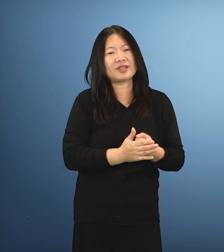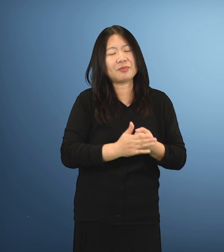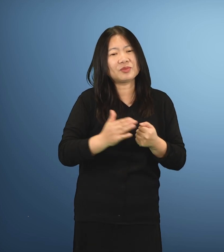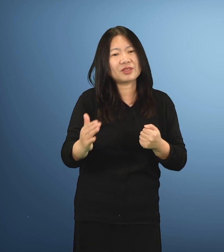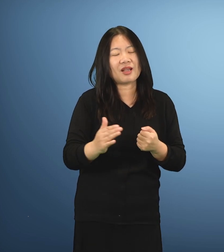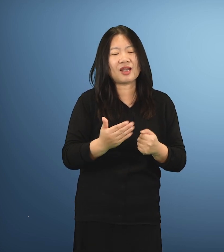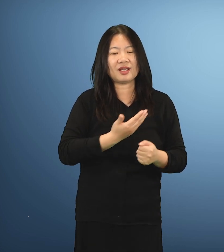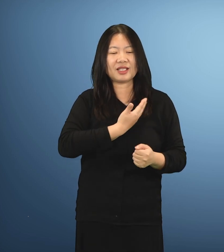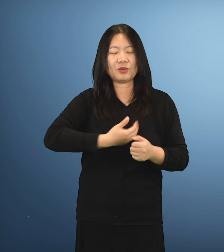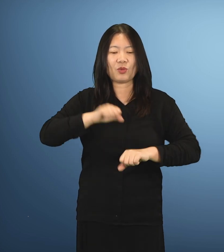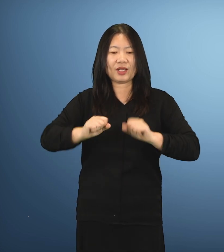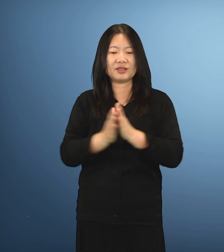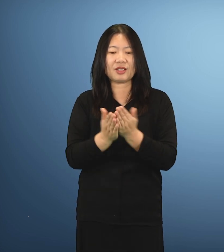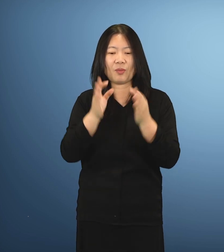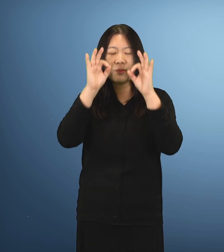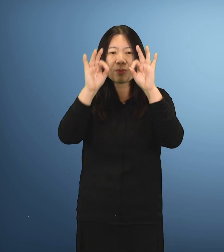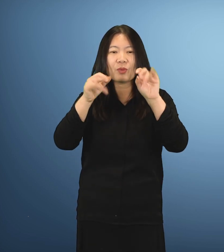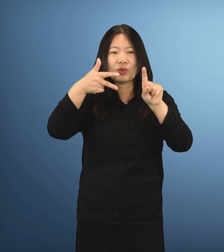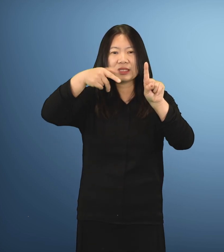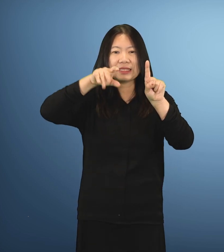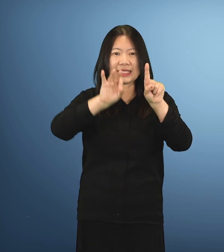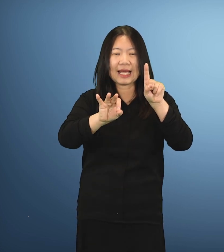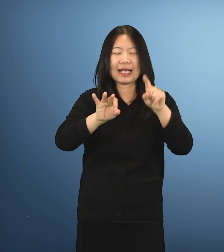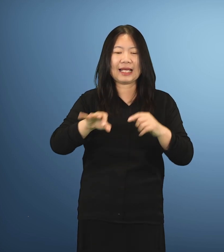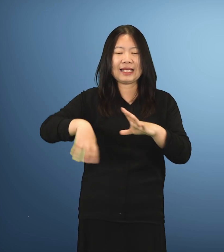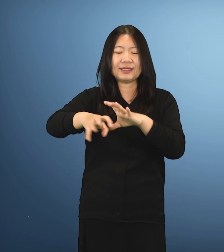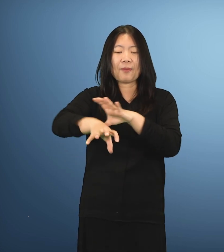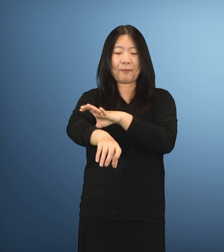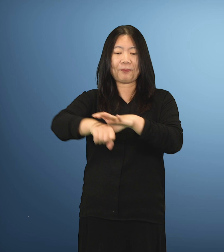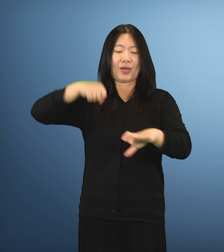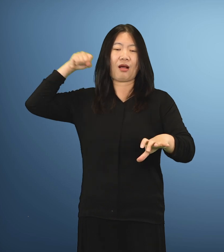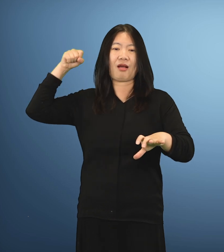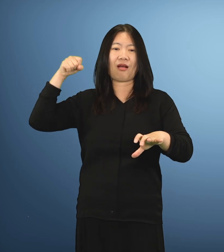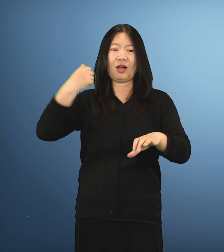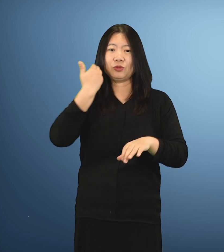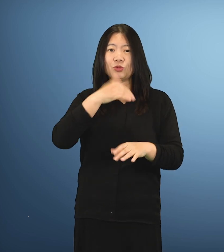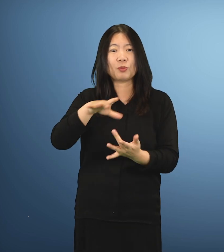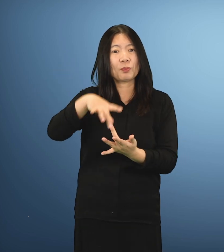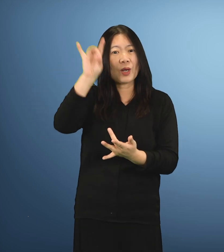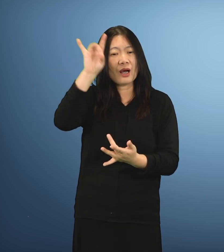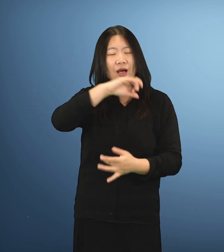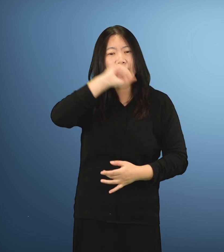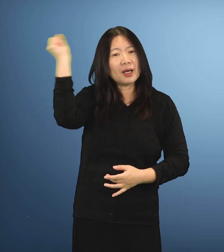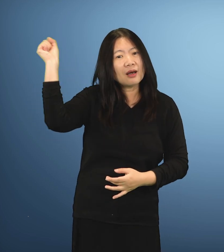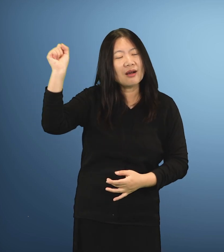그래서 사도행전에 보니까 1장에 제비뽑기를 해서 누굴 뽑아요?